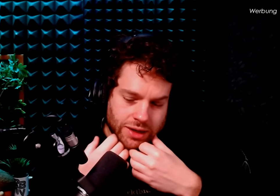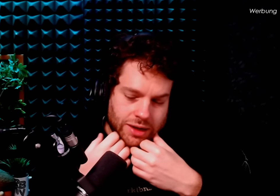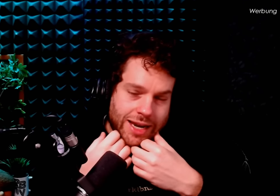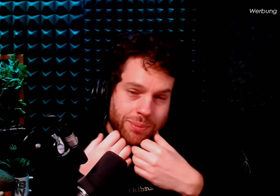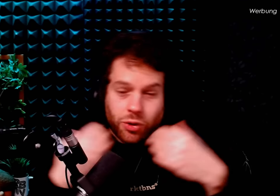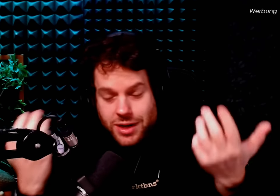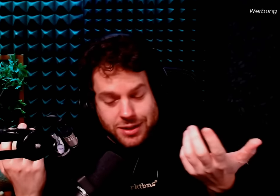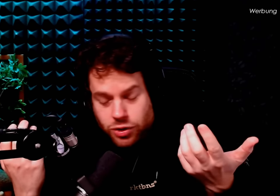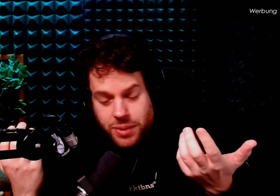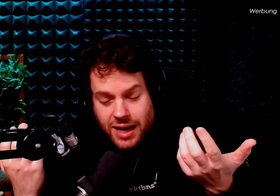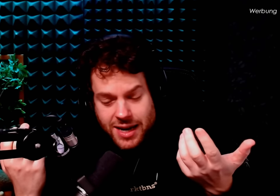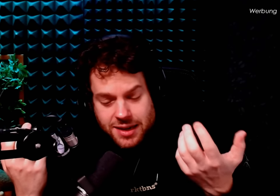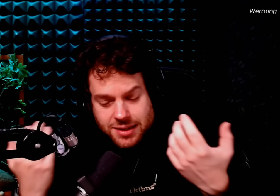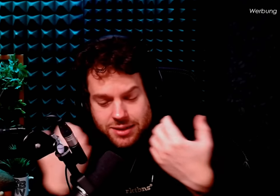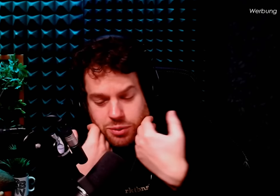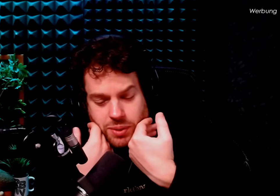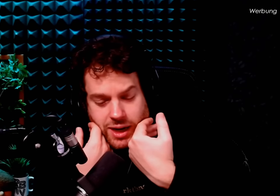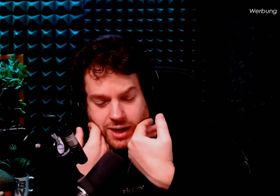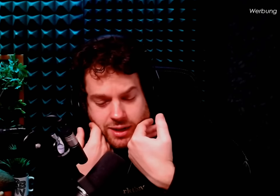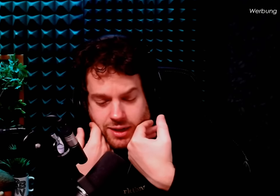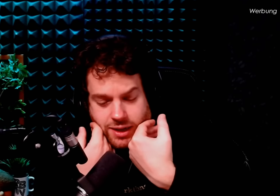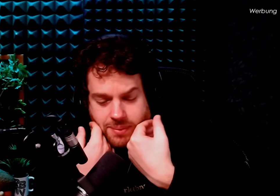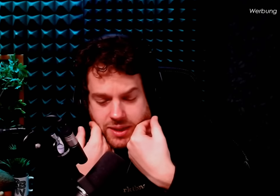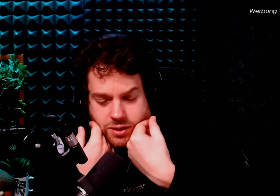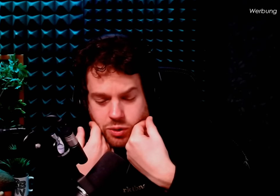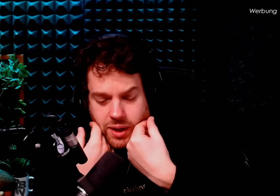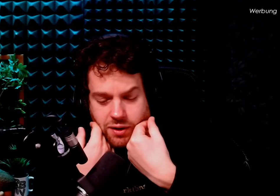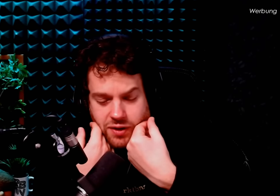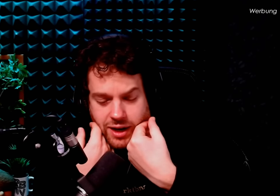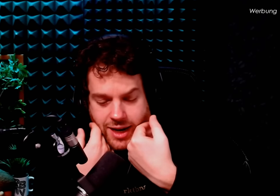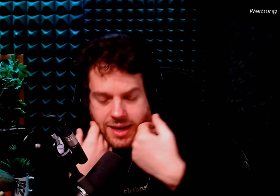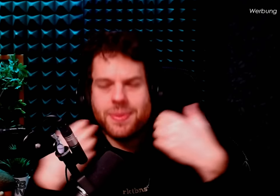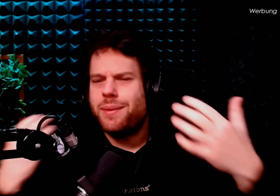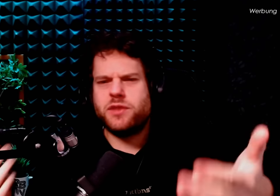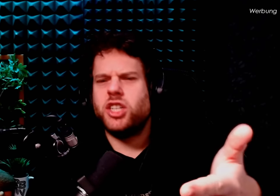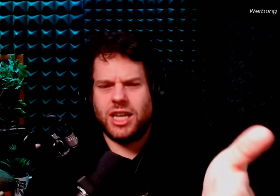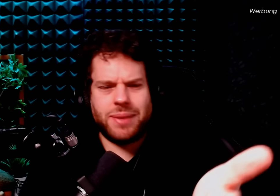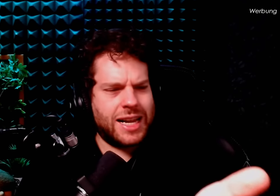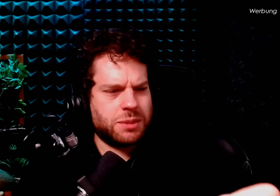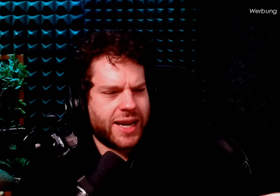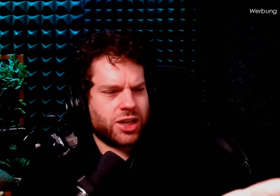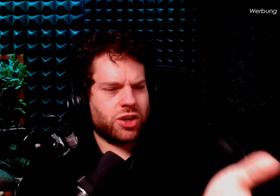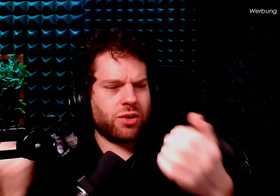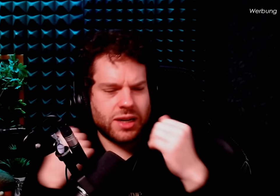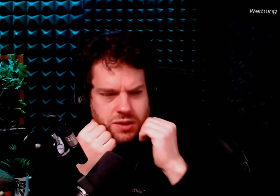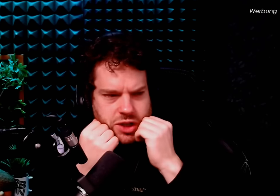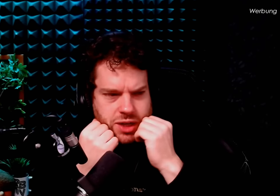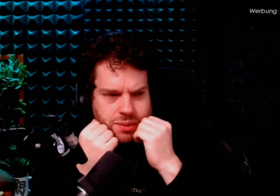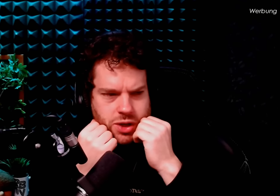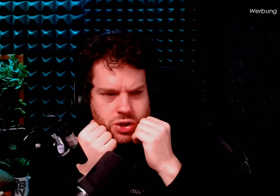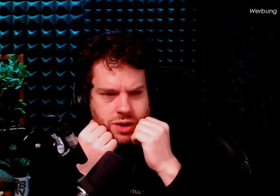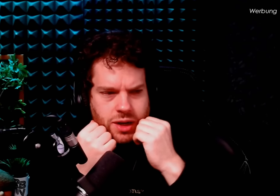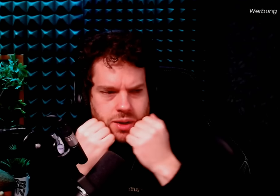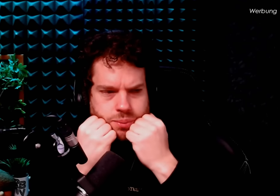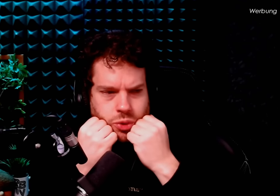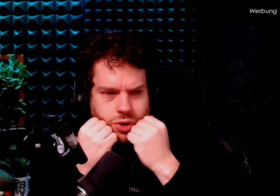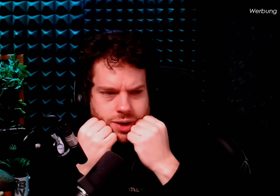Leben ruhig. Das tut mir leid. Das tut mir leid. Das tut mir einfach leid. Aber das versteht man als Bäcker schon, oder? Das versteht man schon. Mohn,